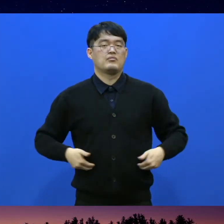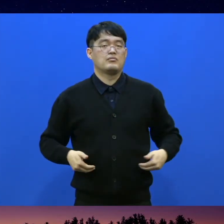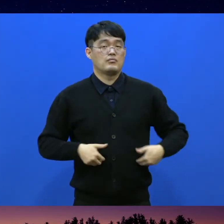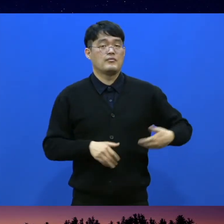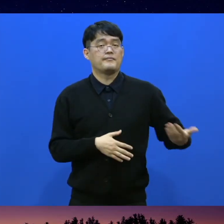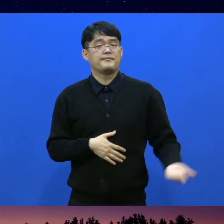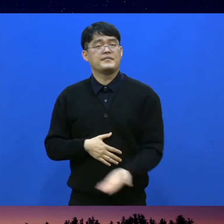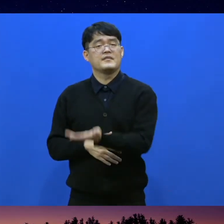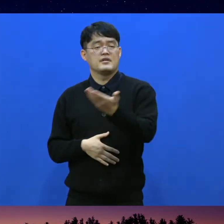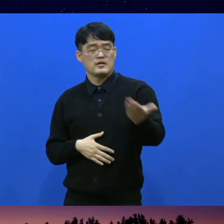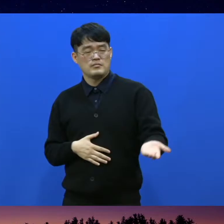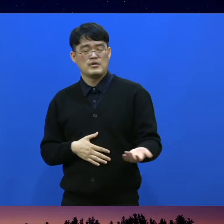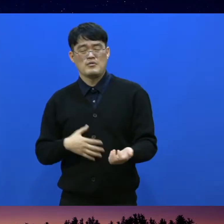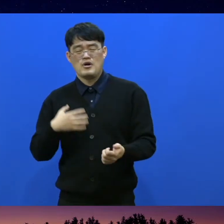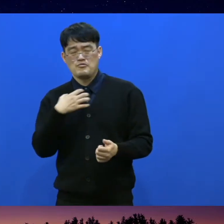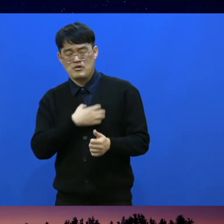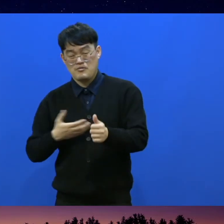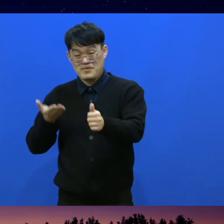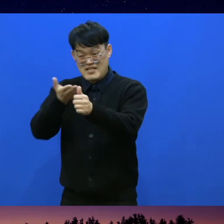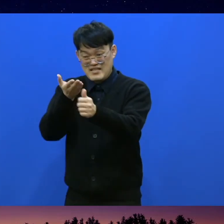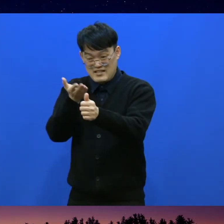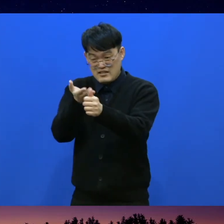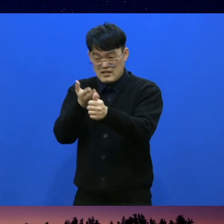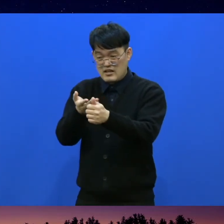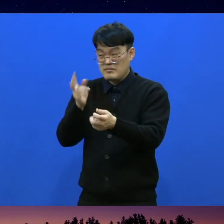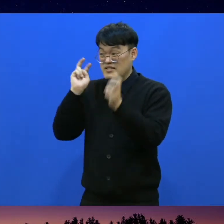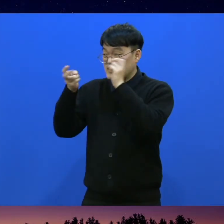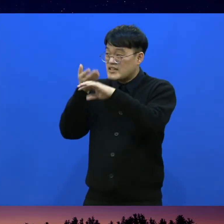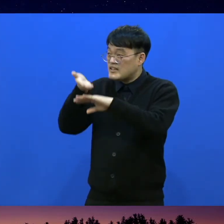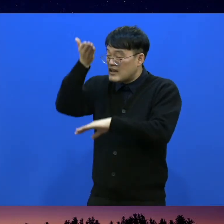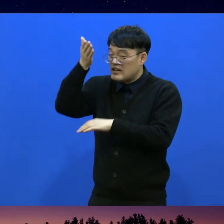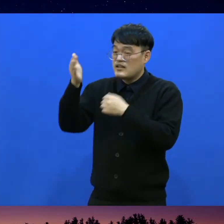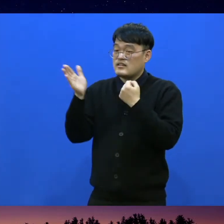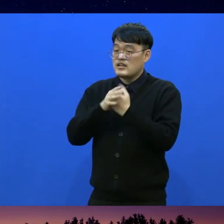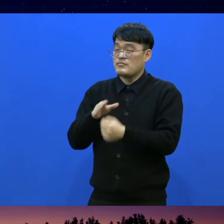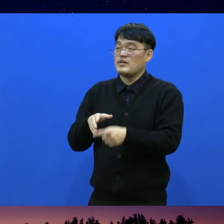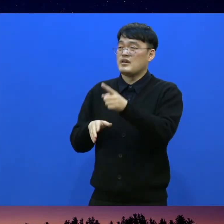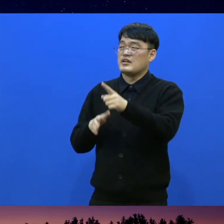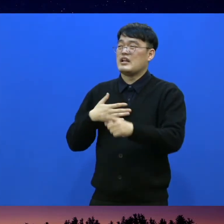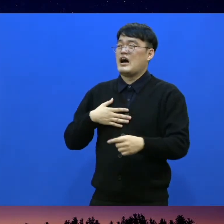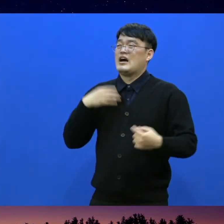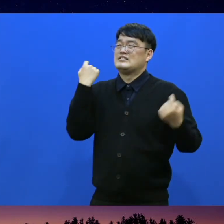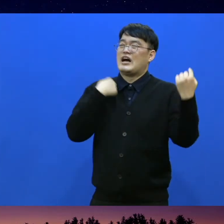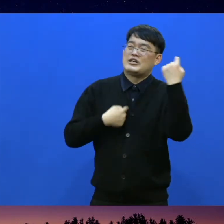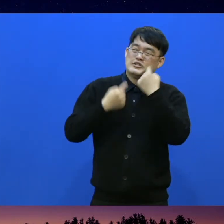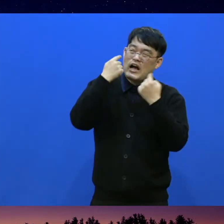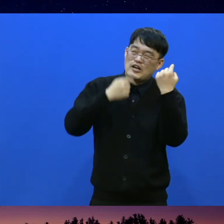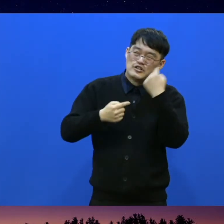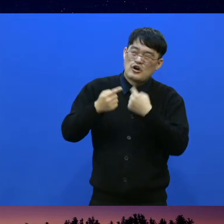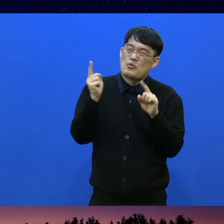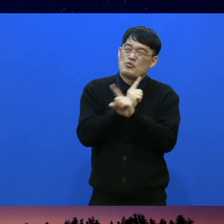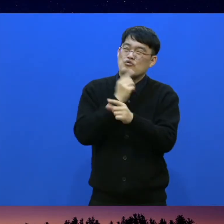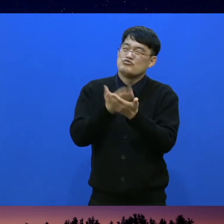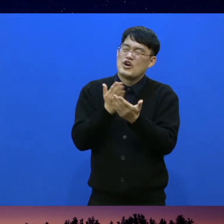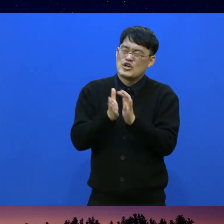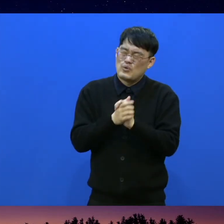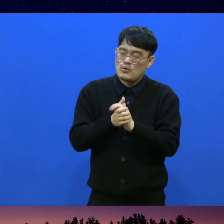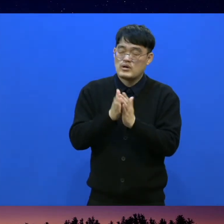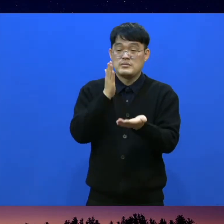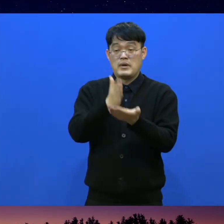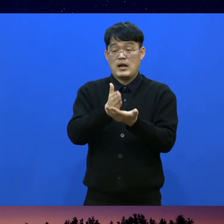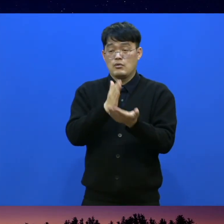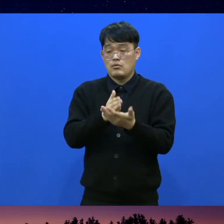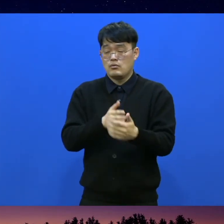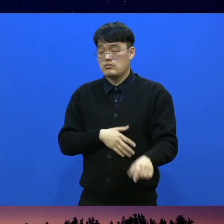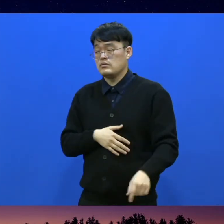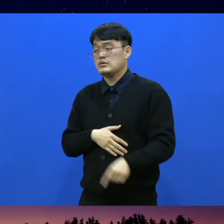여러분 괜히 괴롭히는 상사로 인해 상처받고 막 상처 치유해달라고 그런 기도하지 마시고요. 그냥 그 상사를